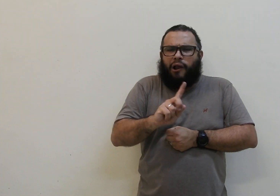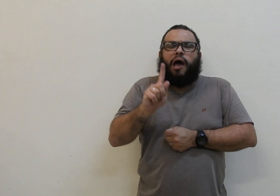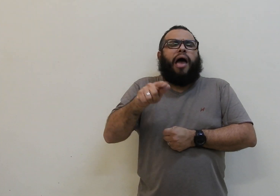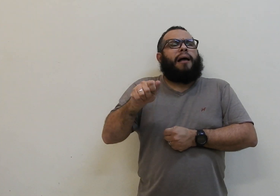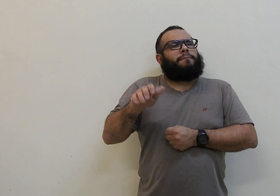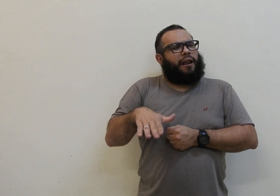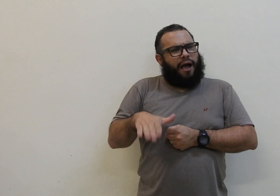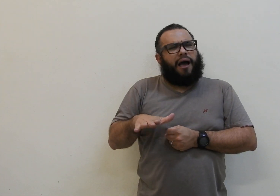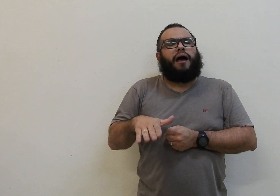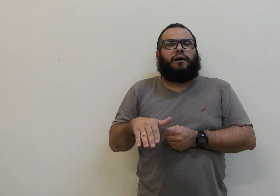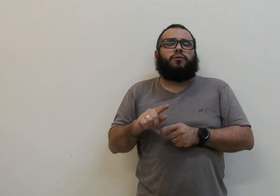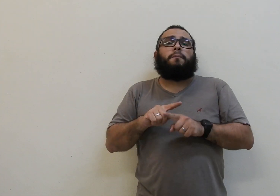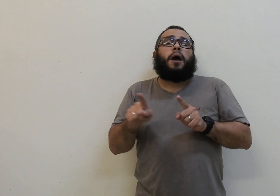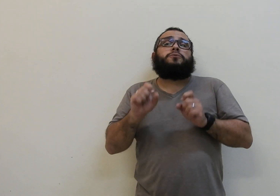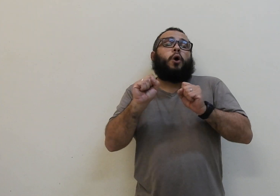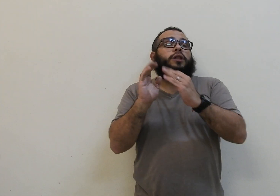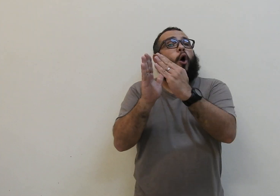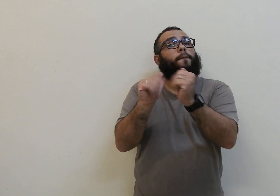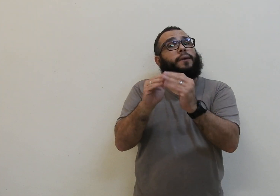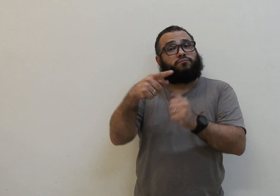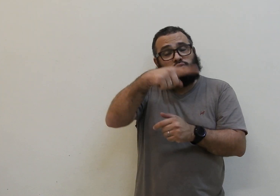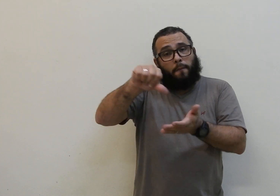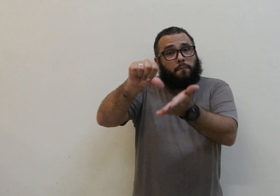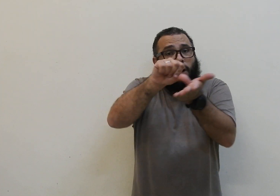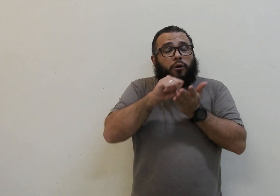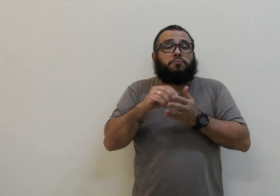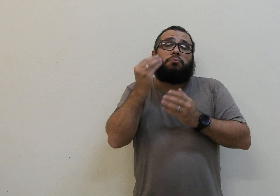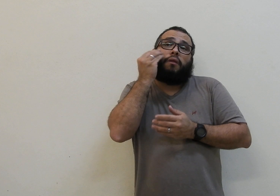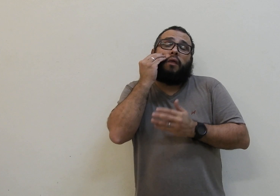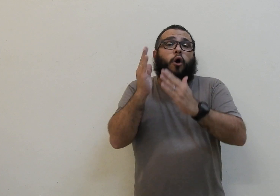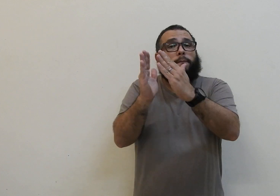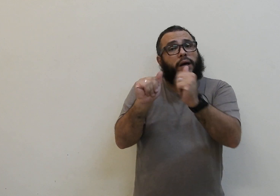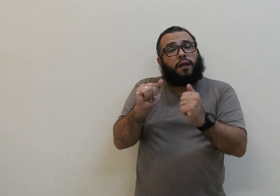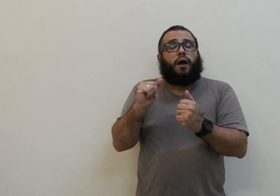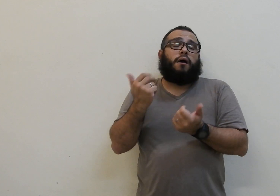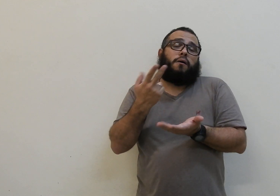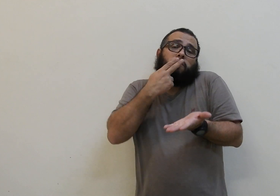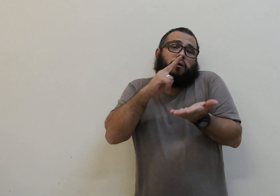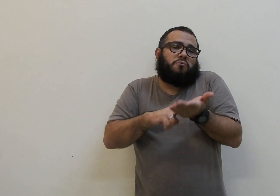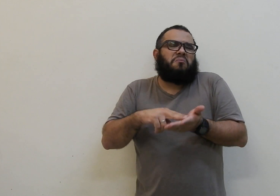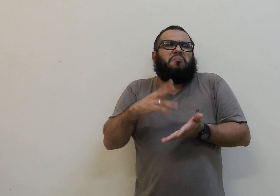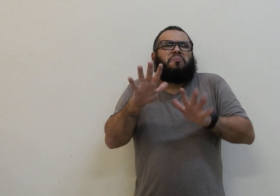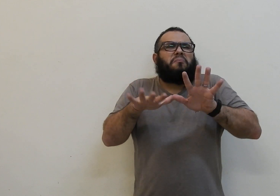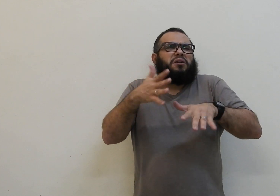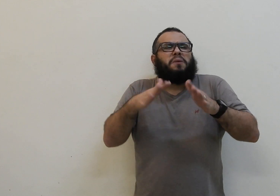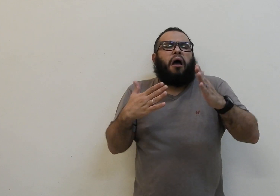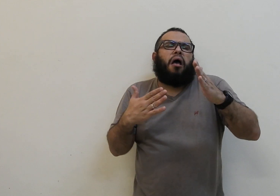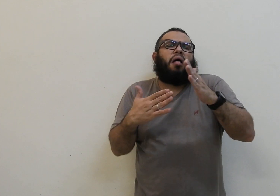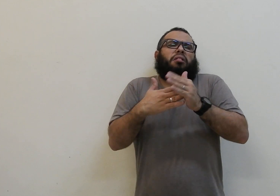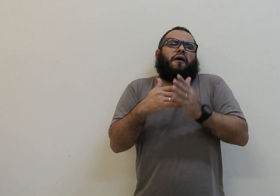livro caro, ele é de fácil acesso. Vocês podem, né, inclusive pedir que o Paulo